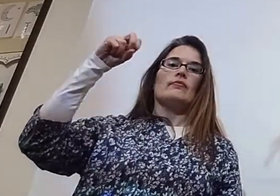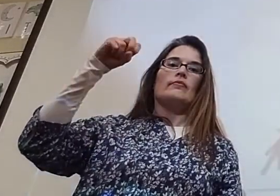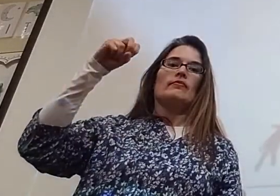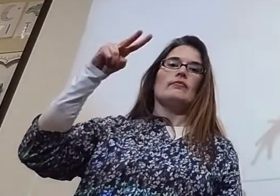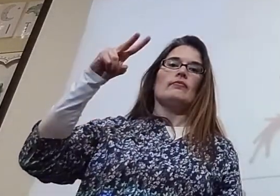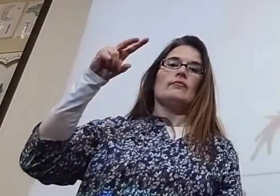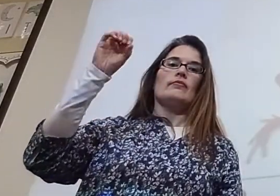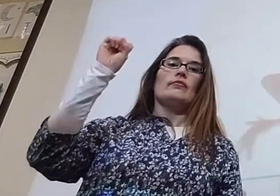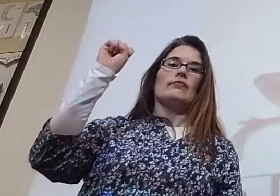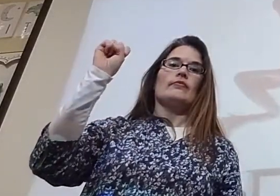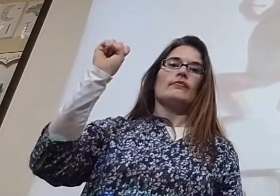rana, S,